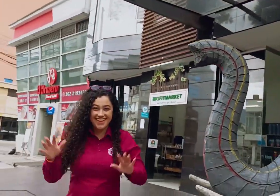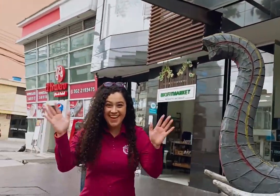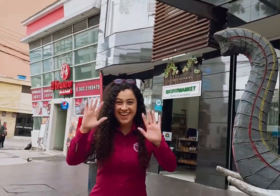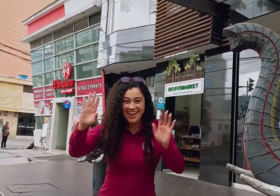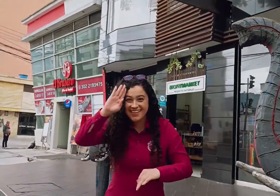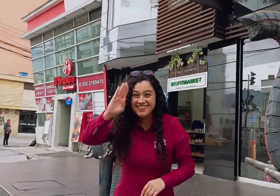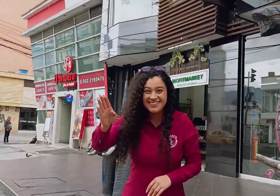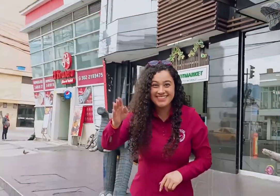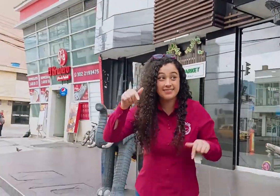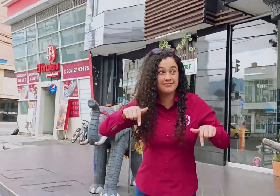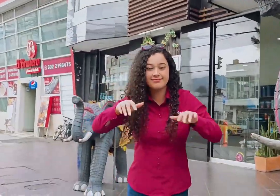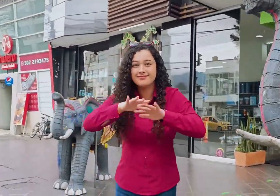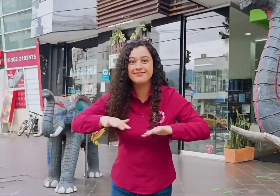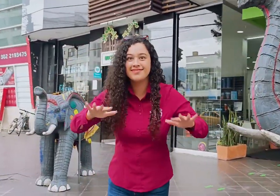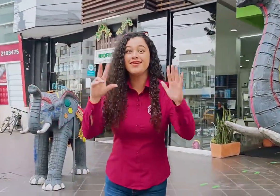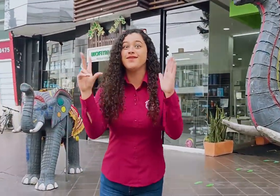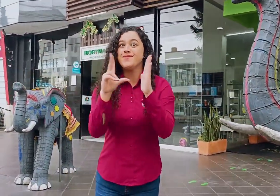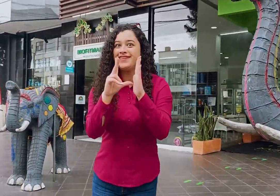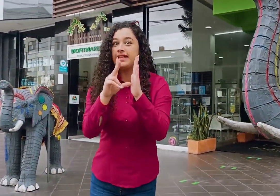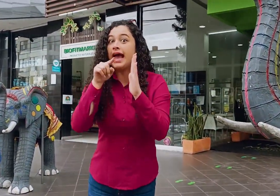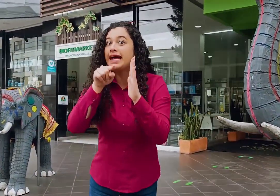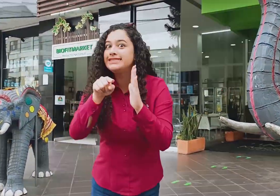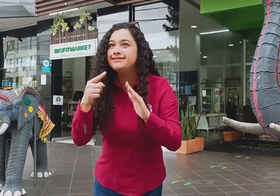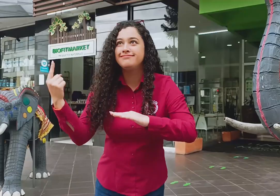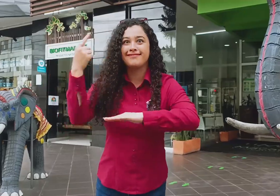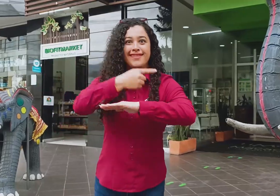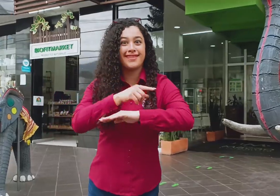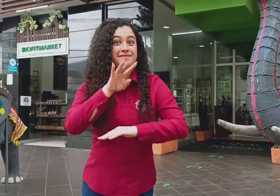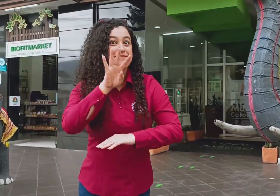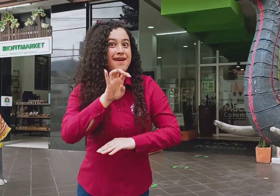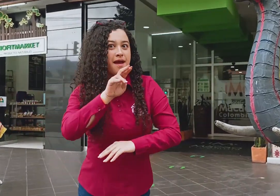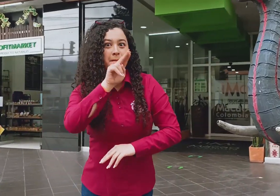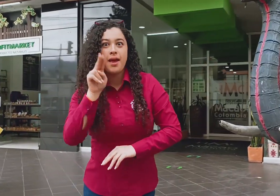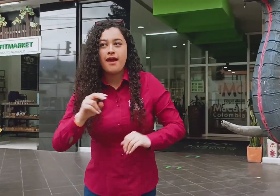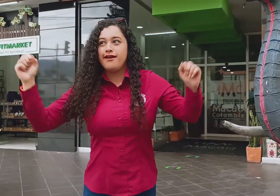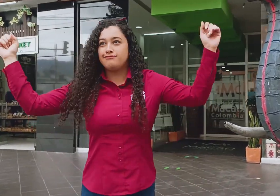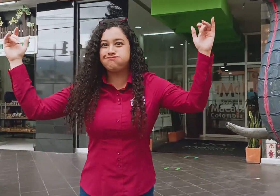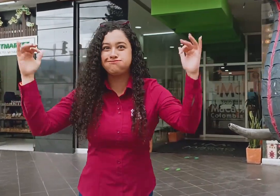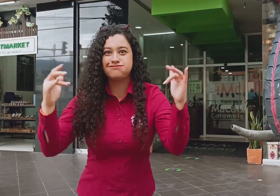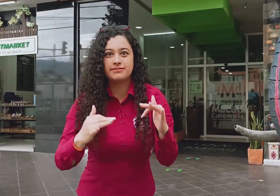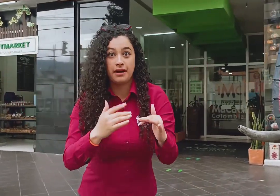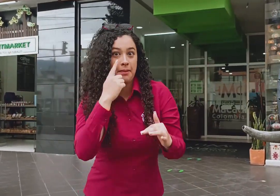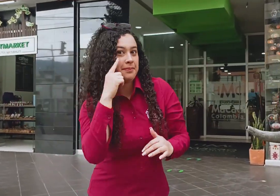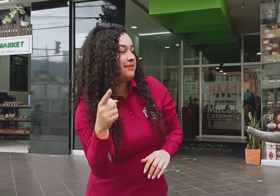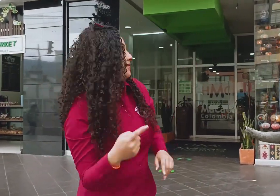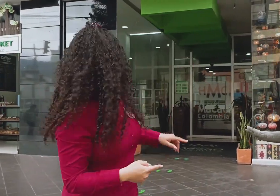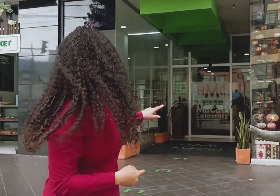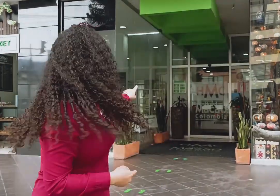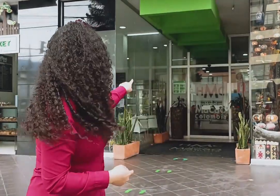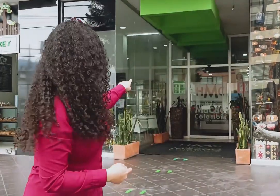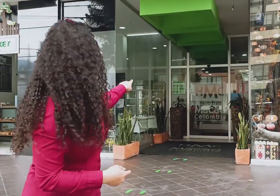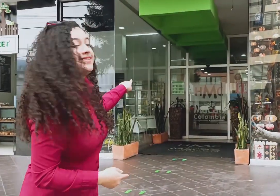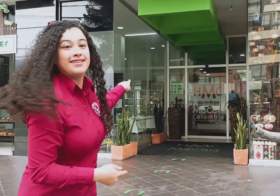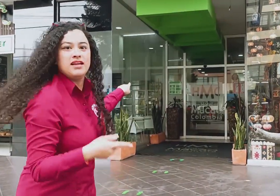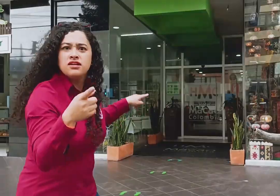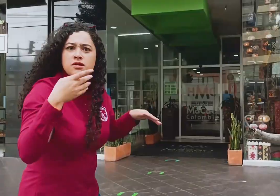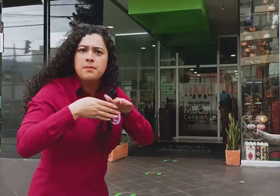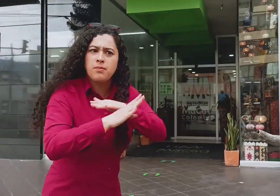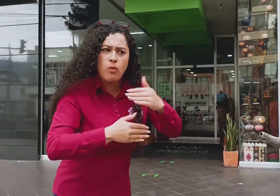Hola a todos estamos en el hotel donde realizaremos la conferencia internacional el próximo 9 de marzo les